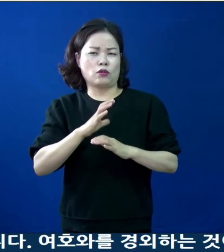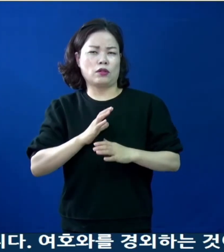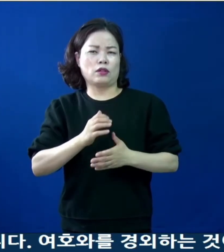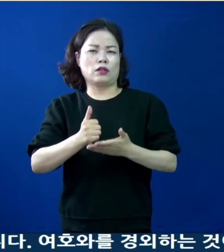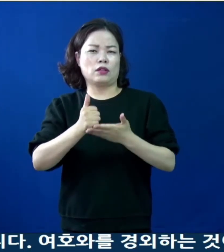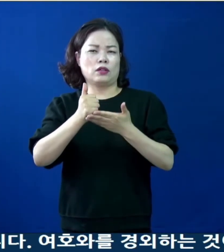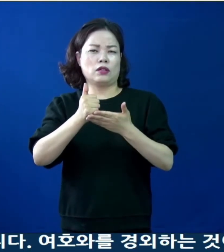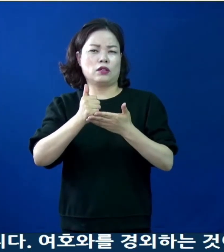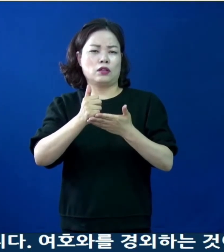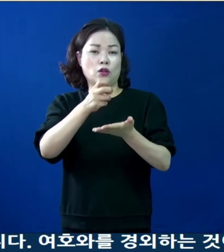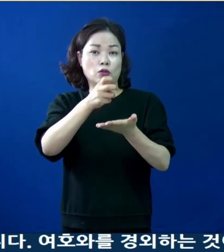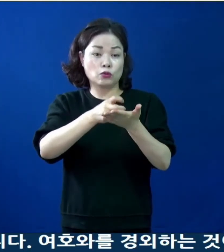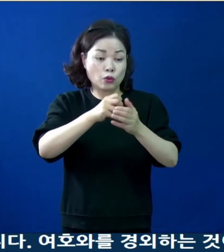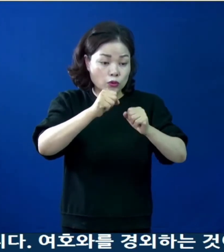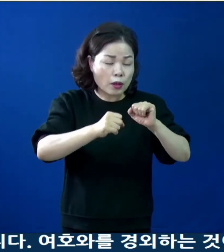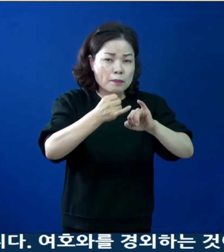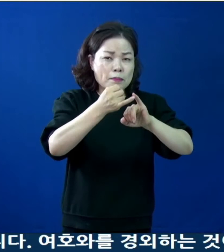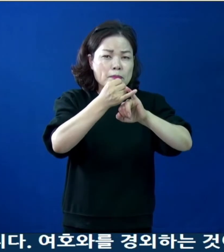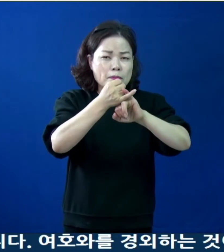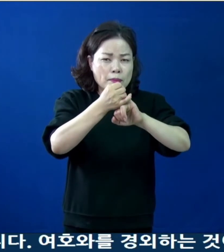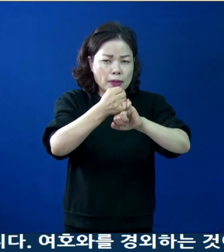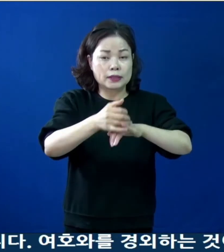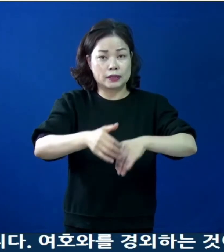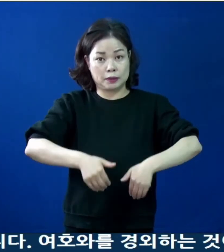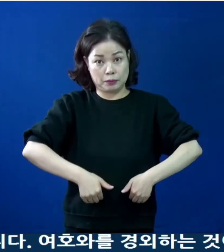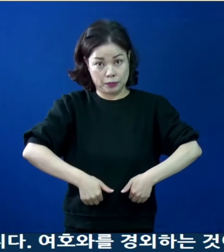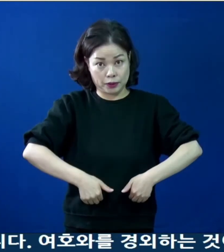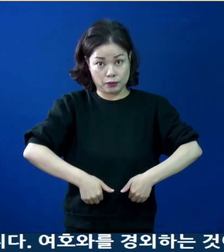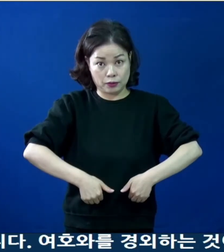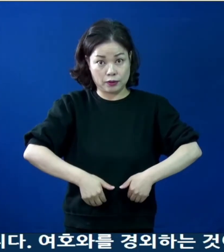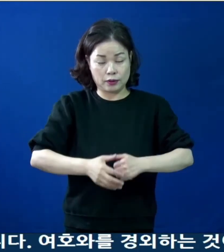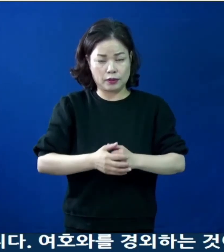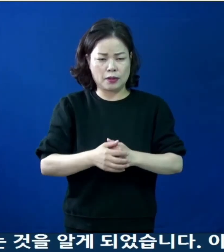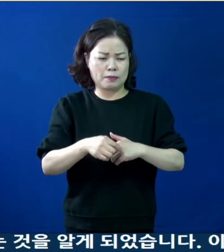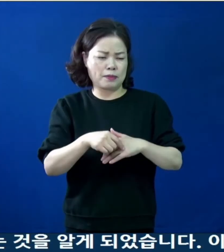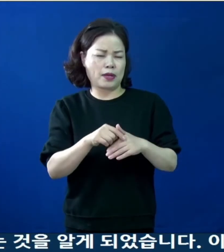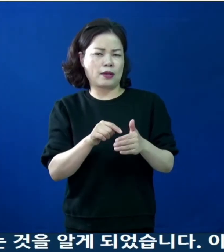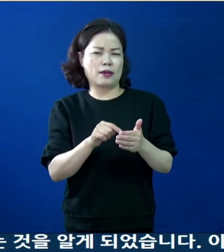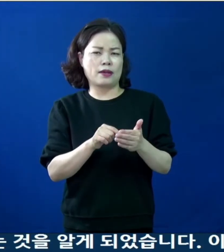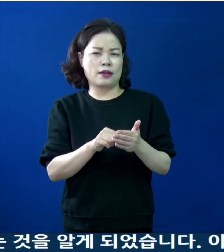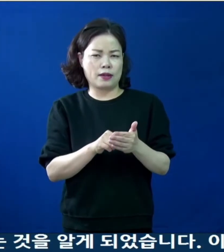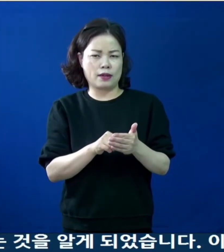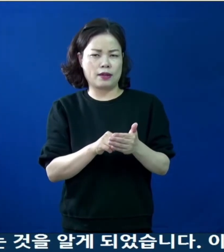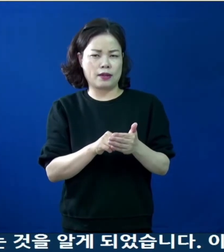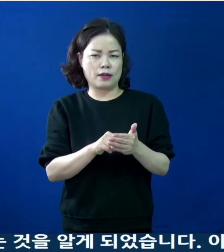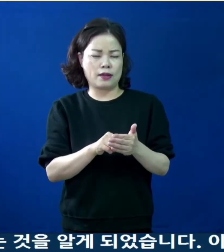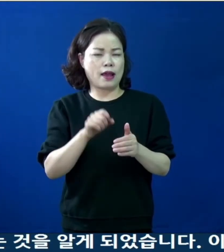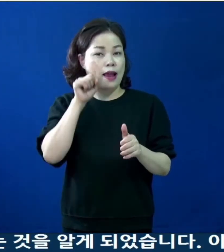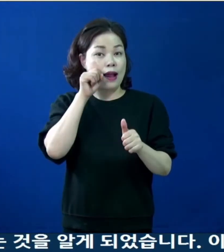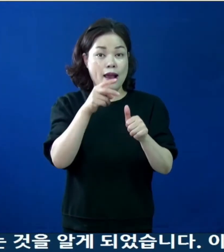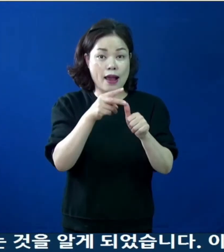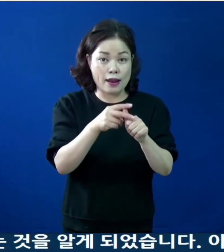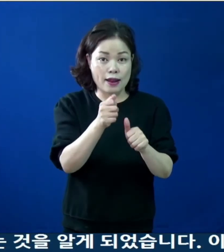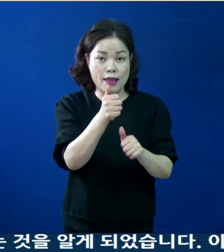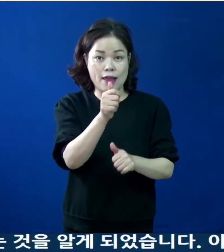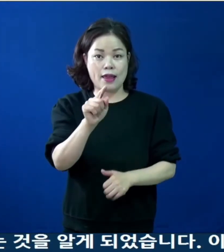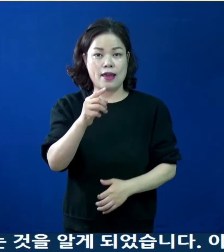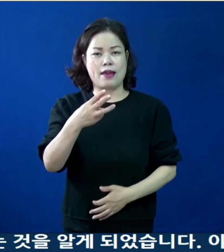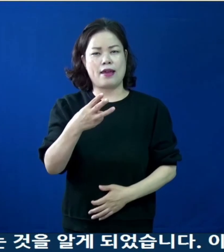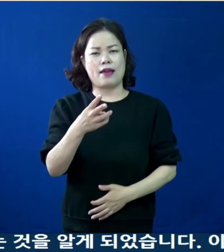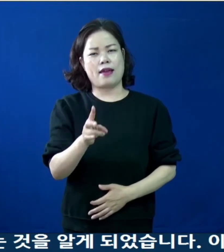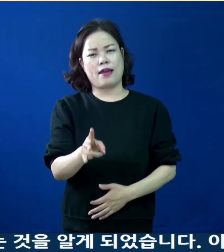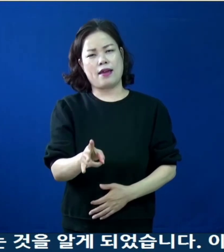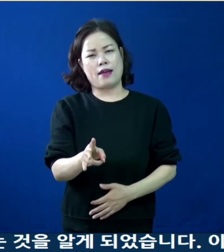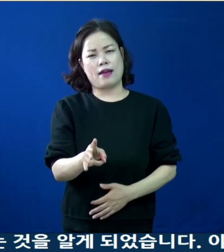그 도를 행하기 위해서 우리에게 반드시 필요한 것, 바로 마음의 할례죠.